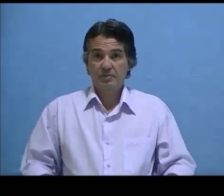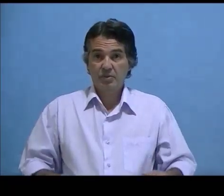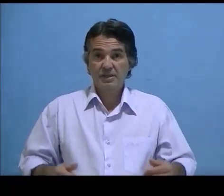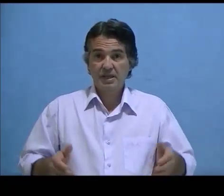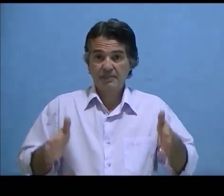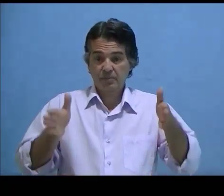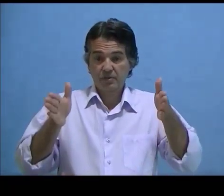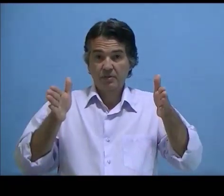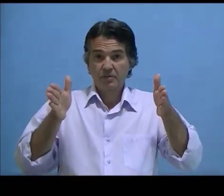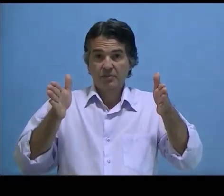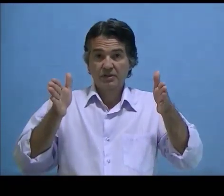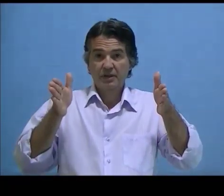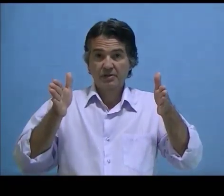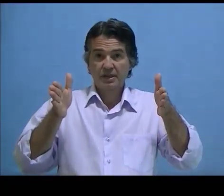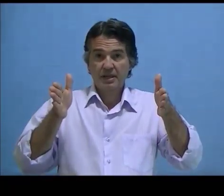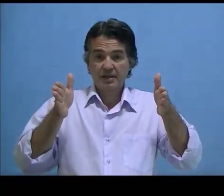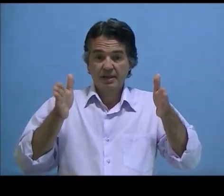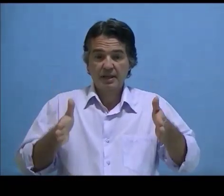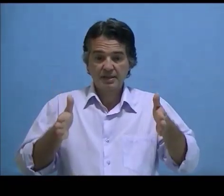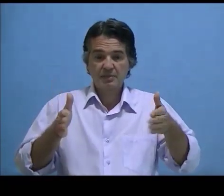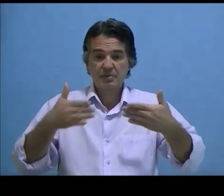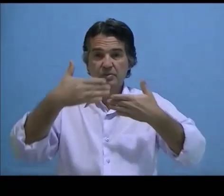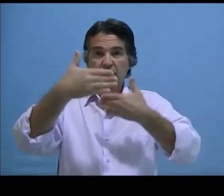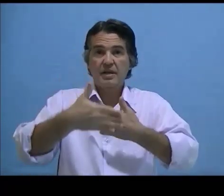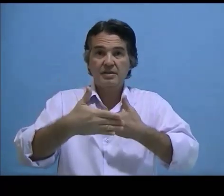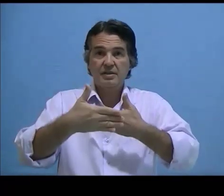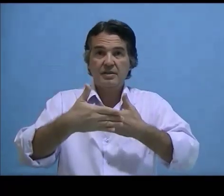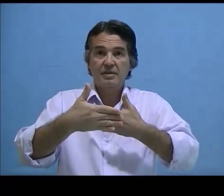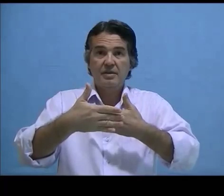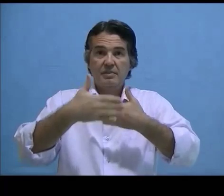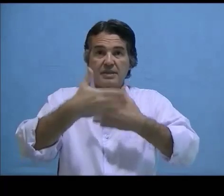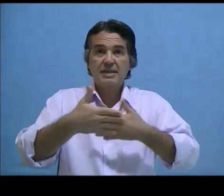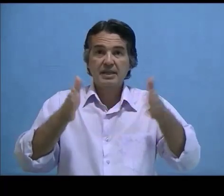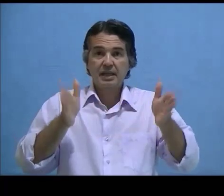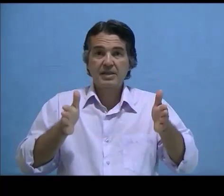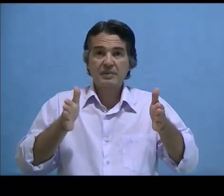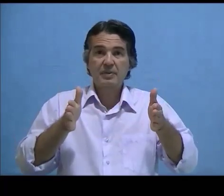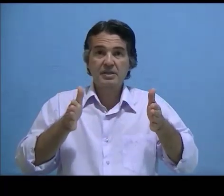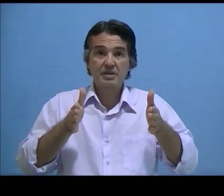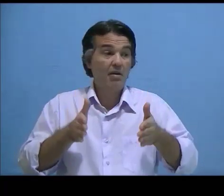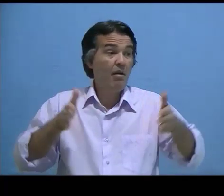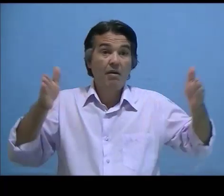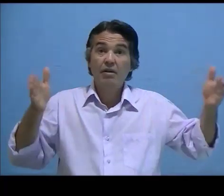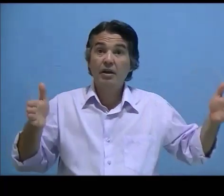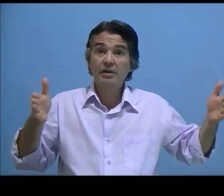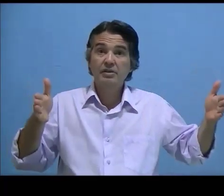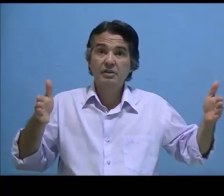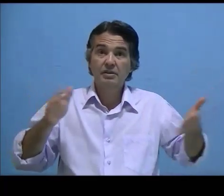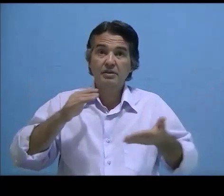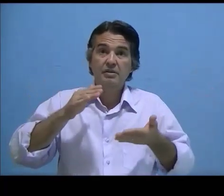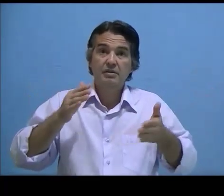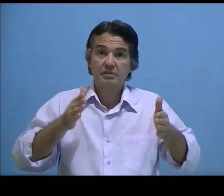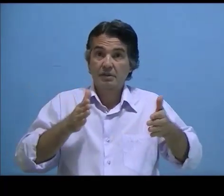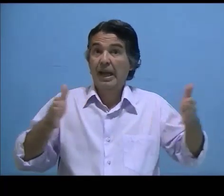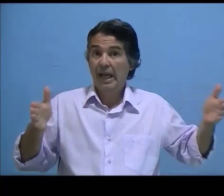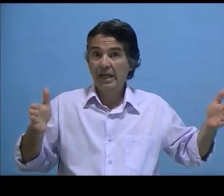por exemplo, você vai usar esta mão e esta. Mas essa caixa pode ser grande,